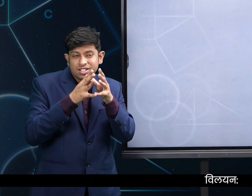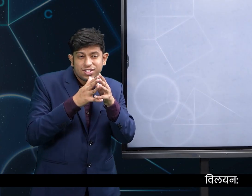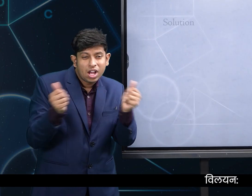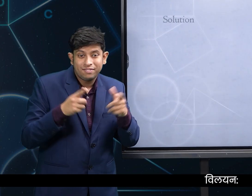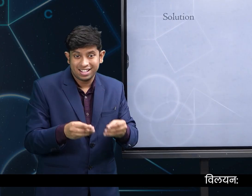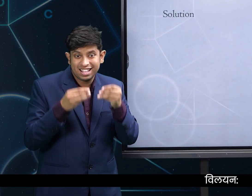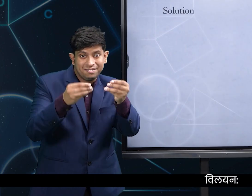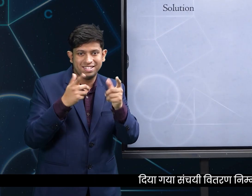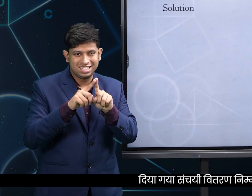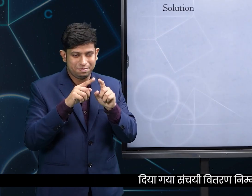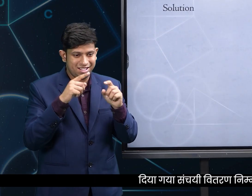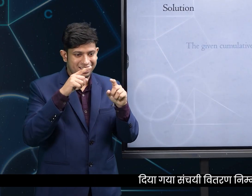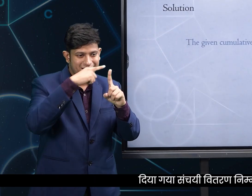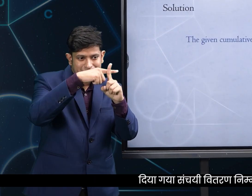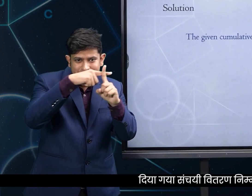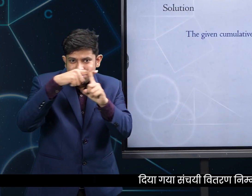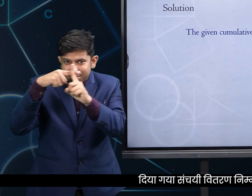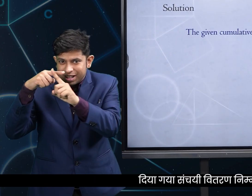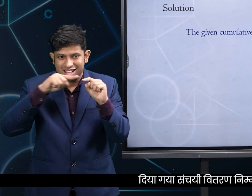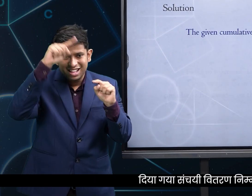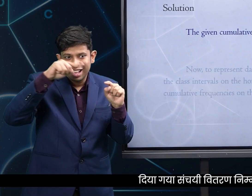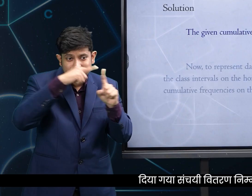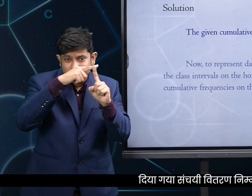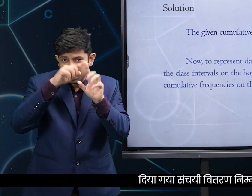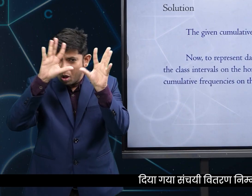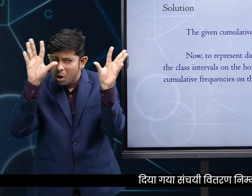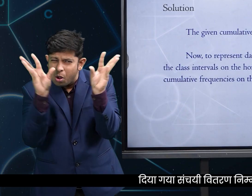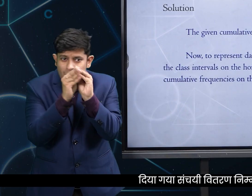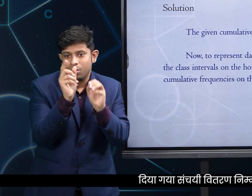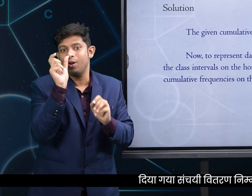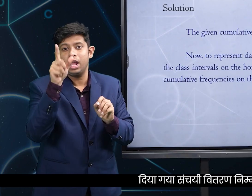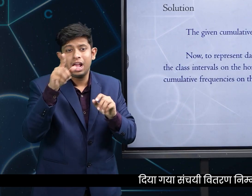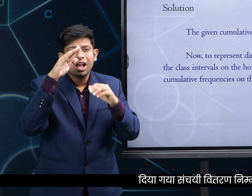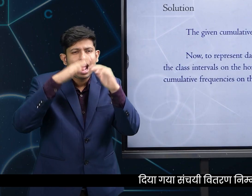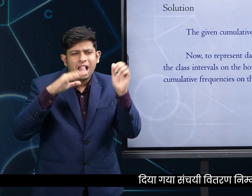विलयन दिया गया संचयी वितरण निम्न प्रकार का है।